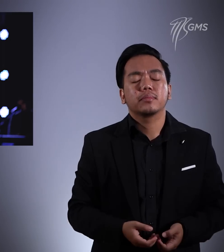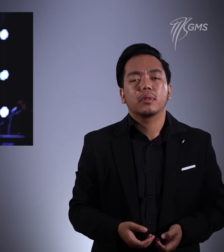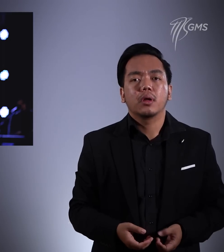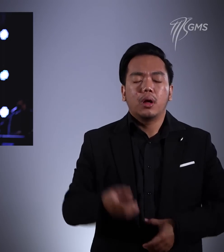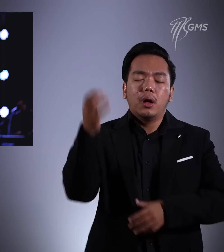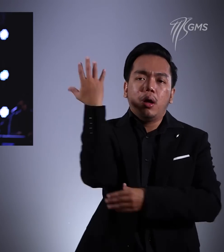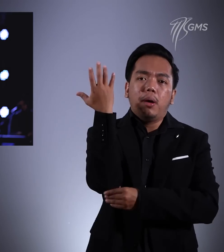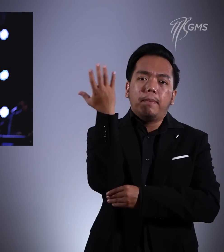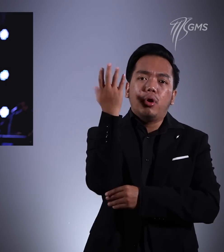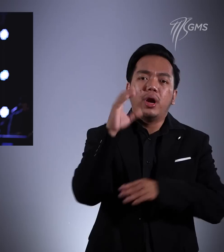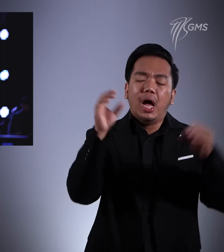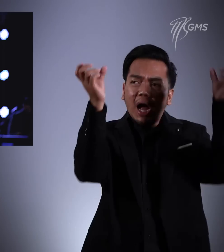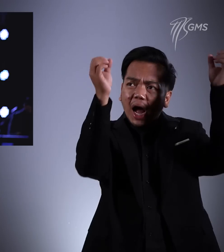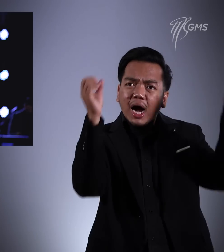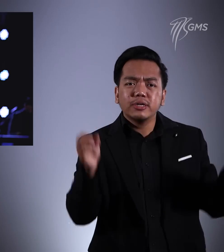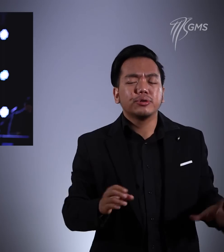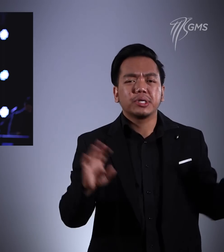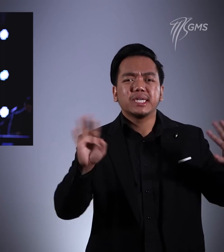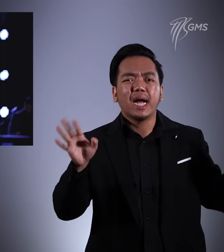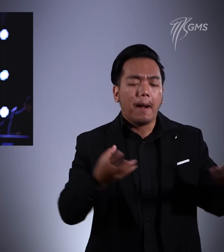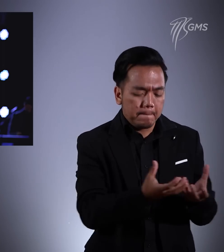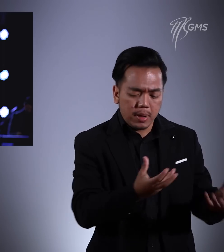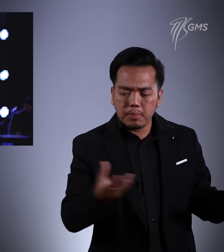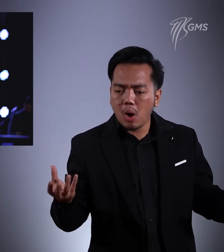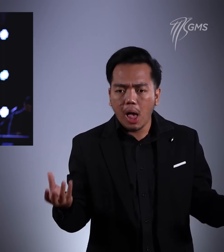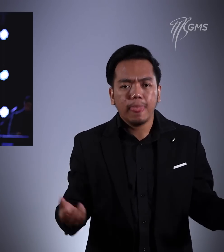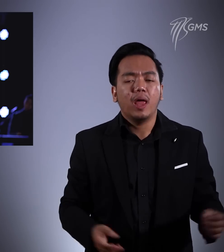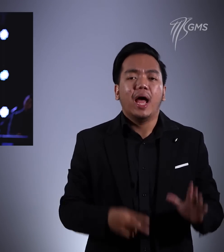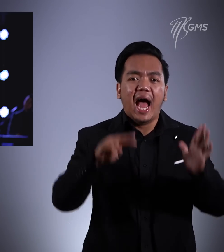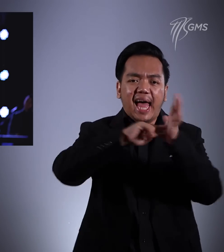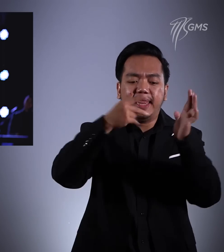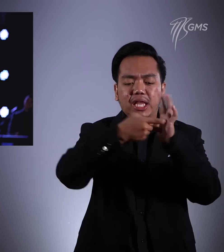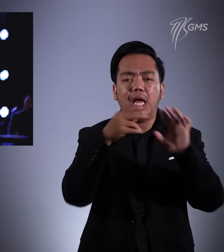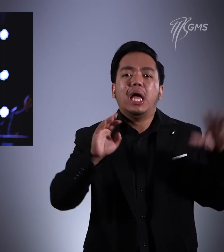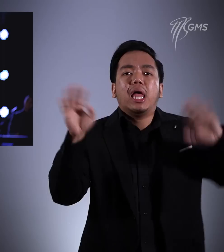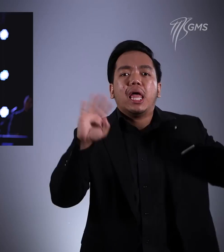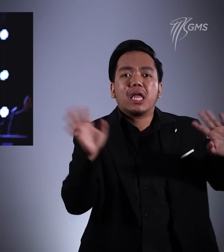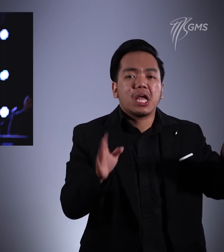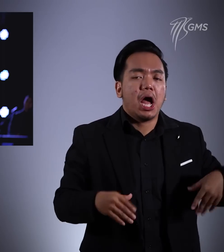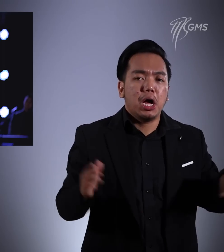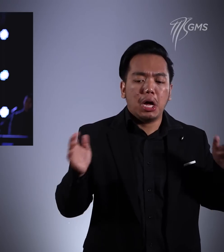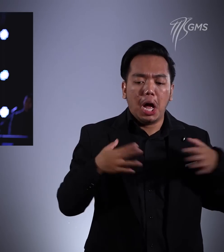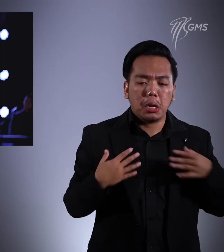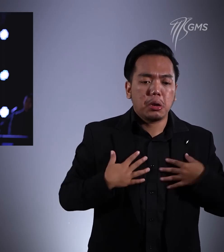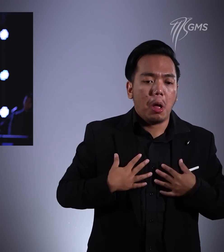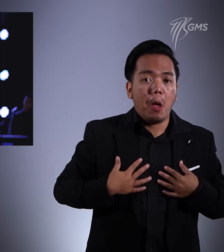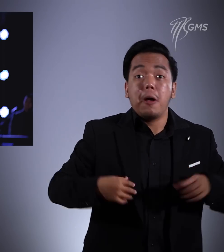berarti mereka tidak punya something to celebrate. Minuman anggur itu kan untuk perayaan. Tidak ada lagi